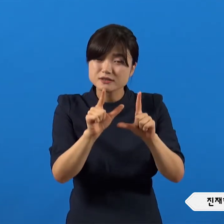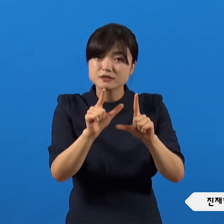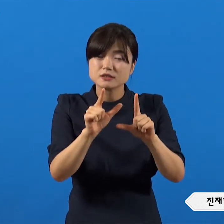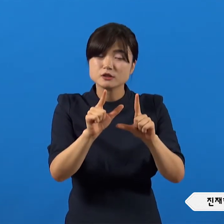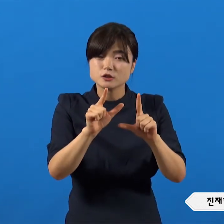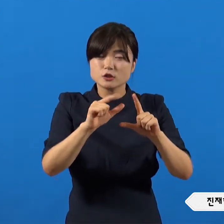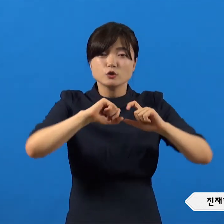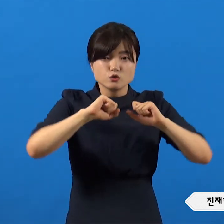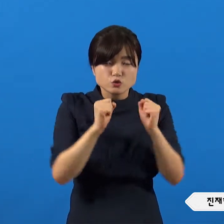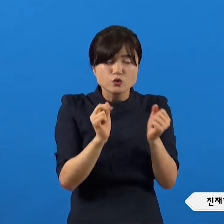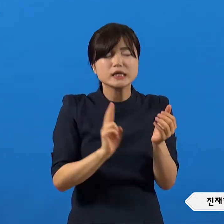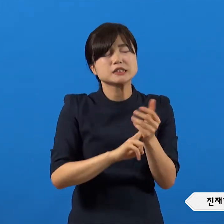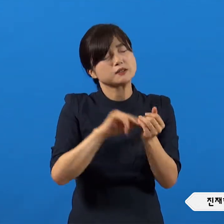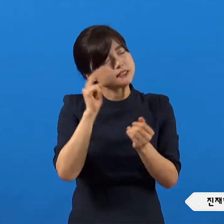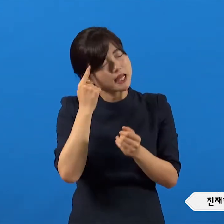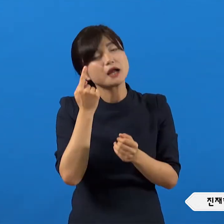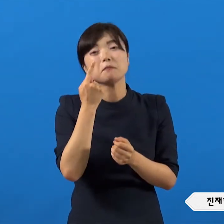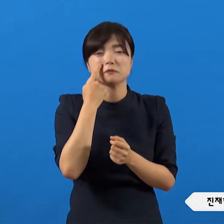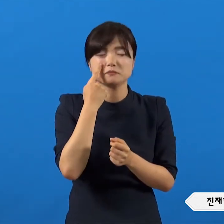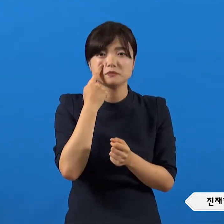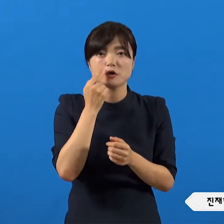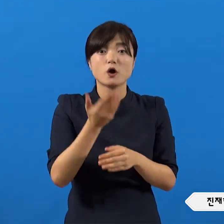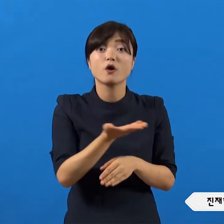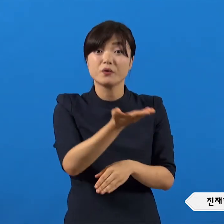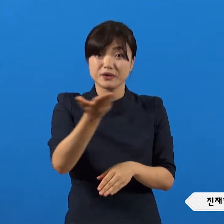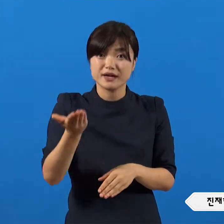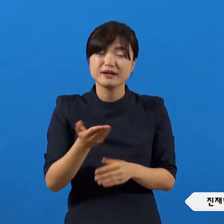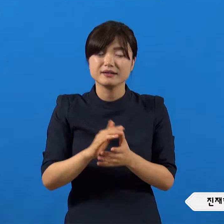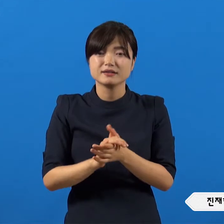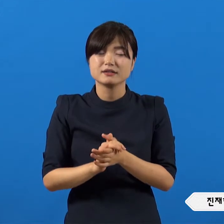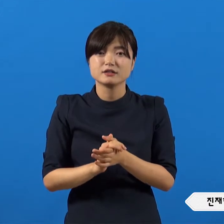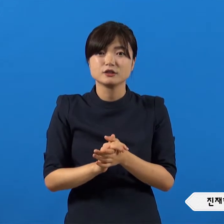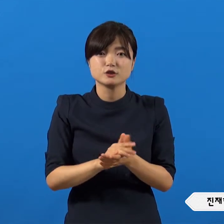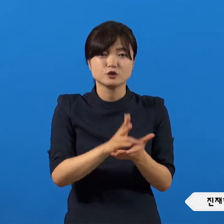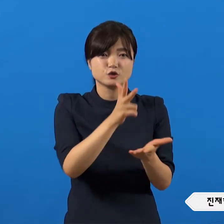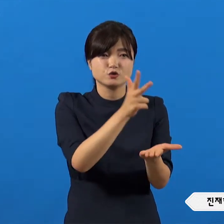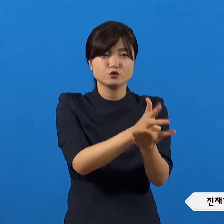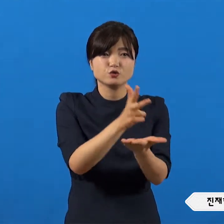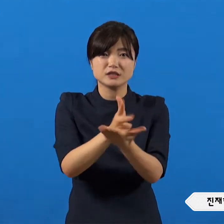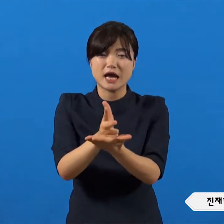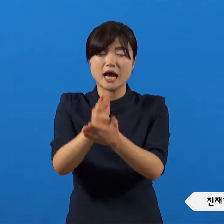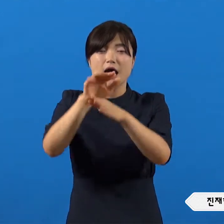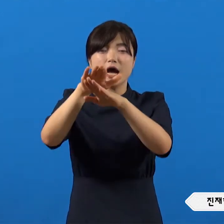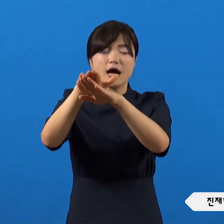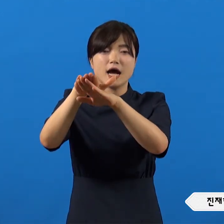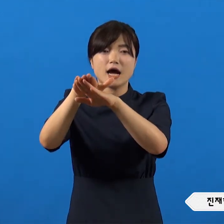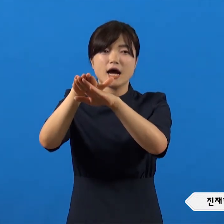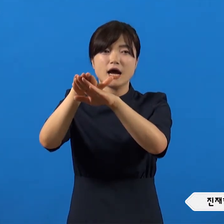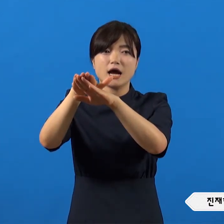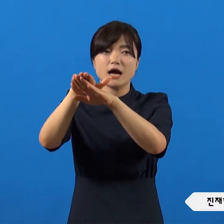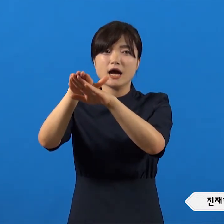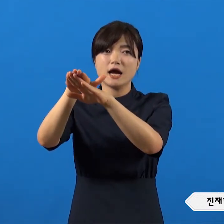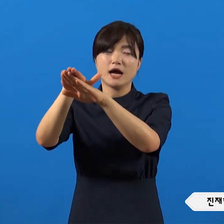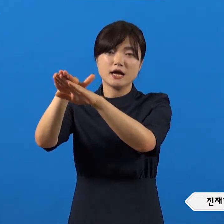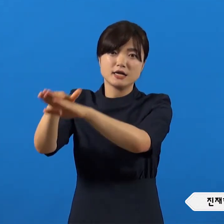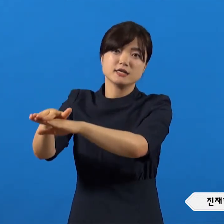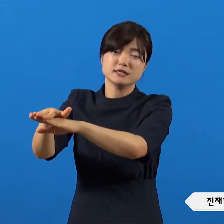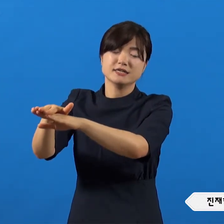기적을 생각합니다. 오늘 저희가 주차 두기고 캠페인을 시작합니다.